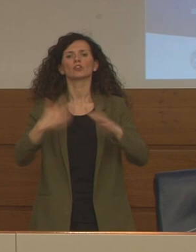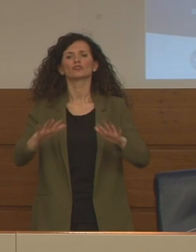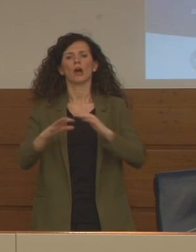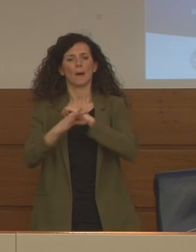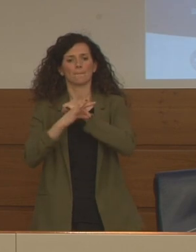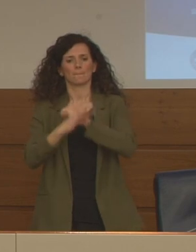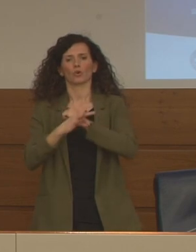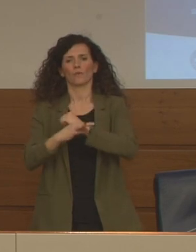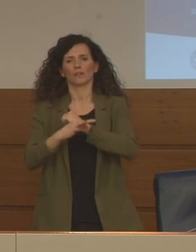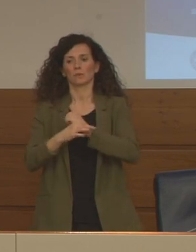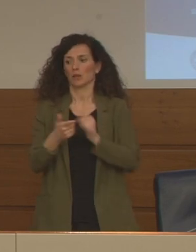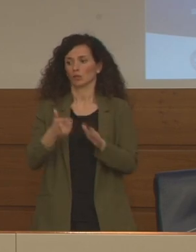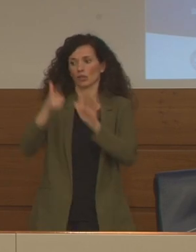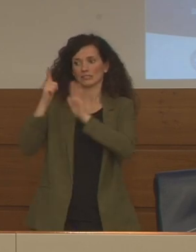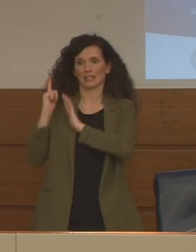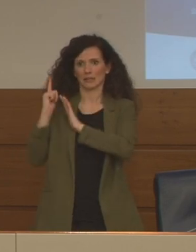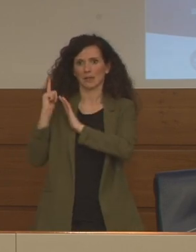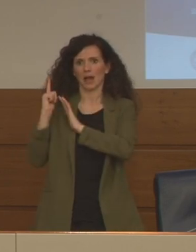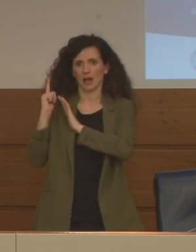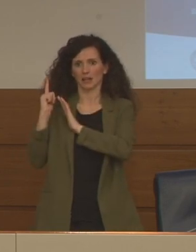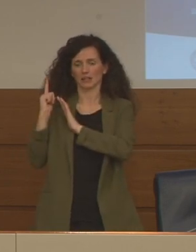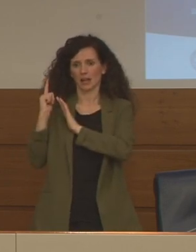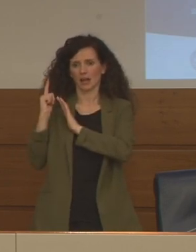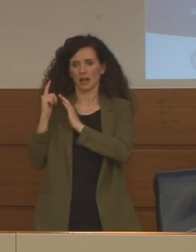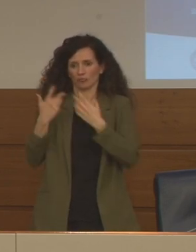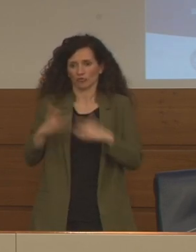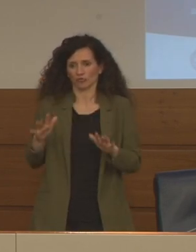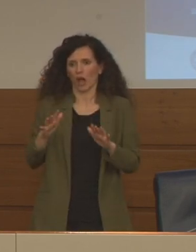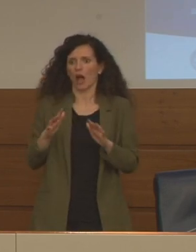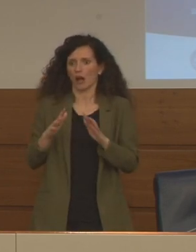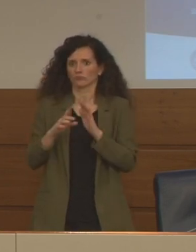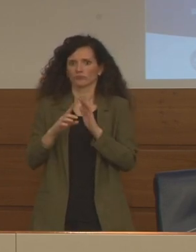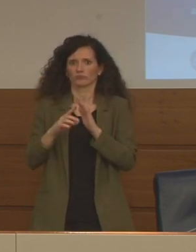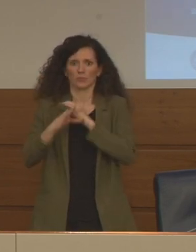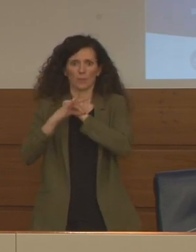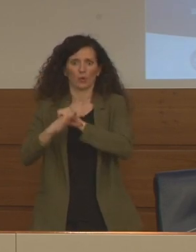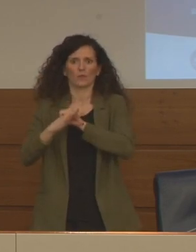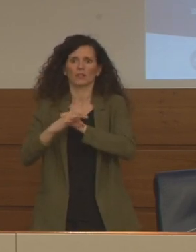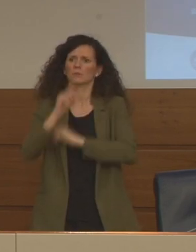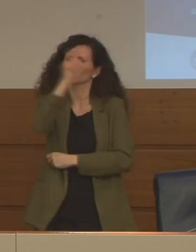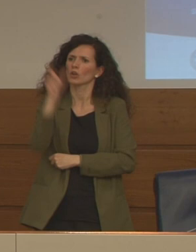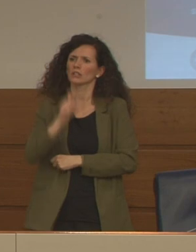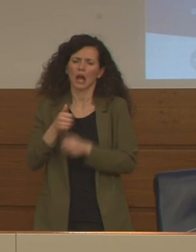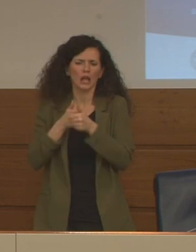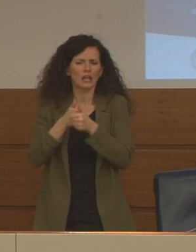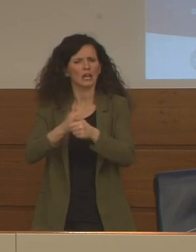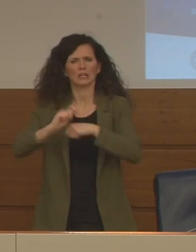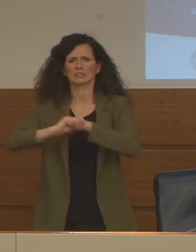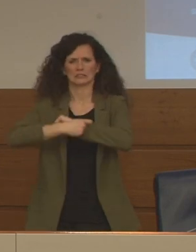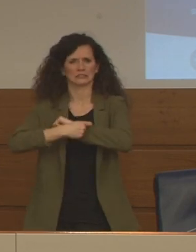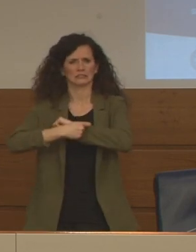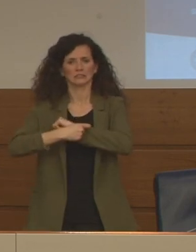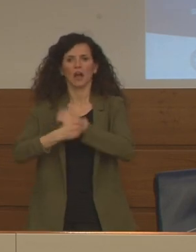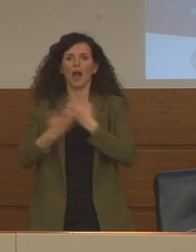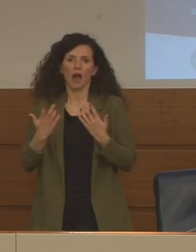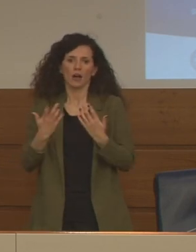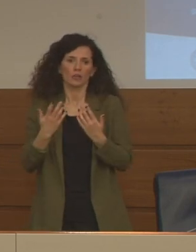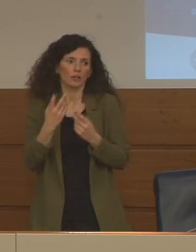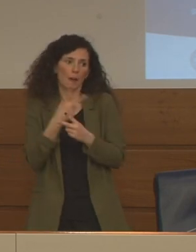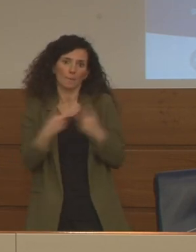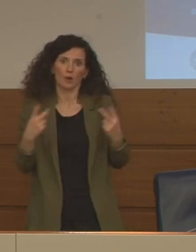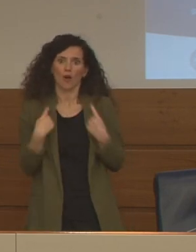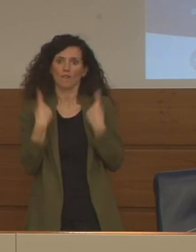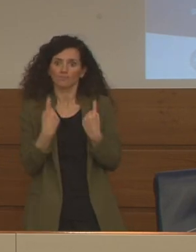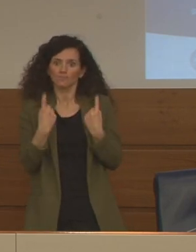recente nella scorsa settimana particolarmente restrittivo e su tutto il paese lasciamo che questo provvedimento